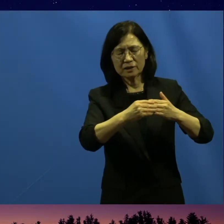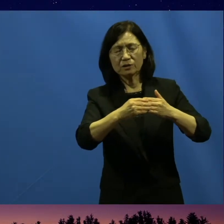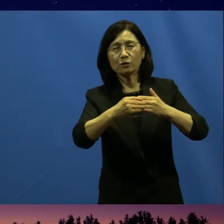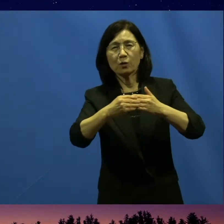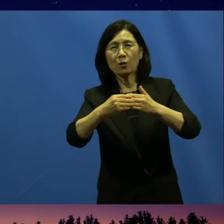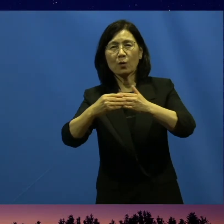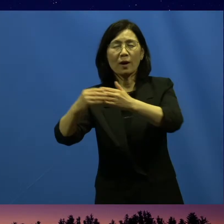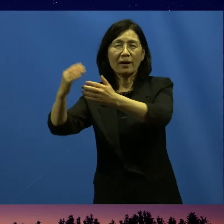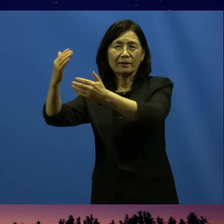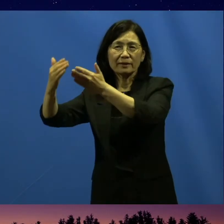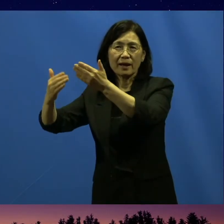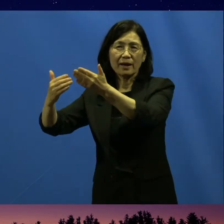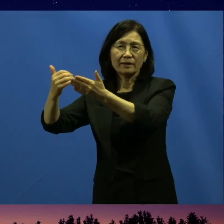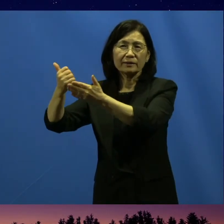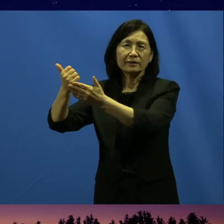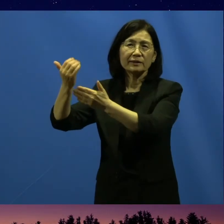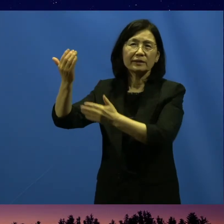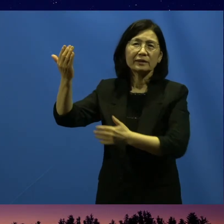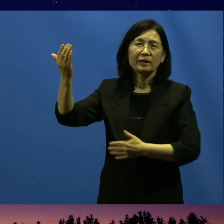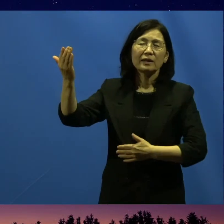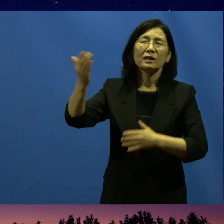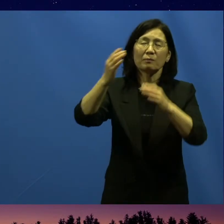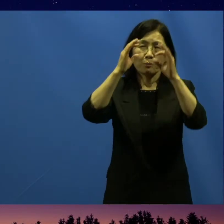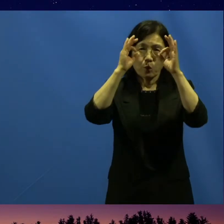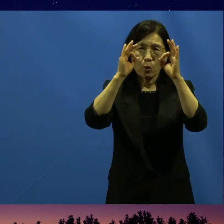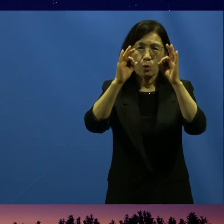너희를 인도한 나를